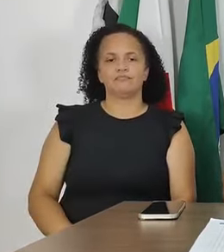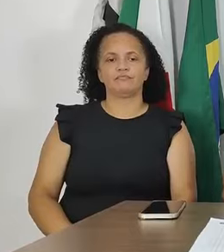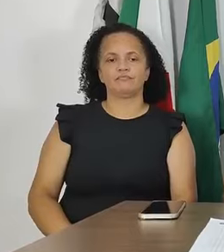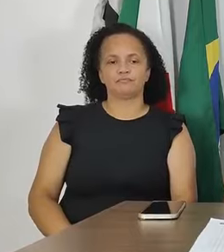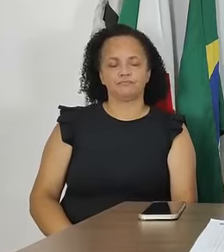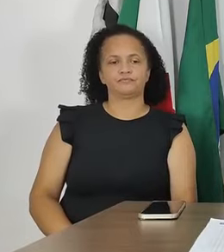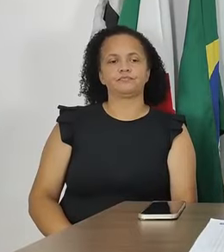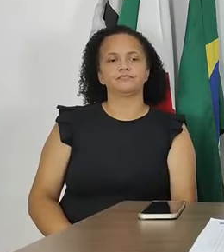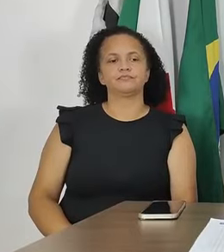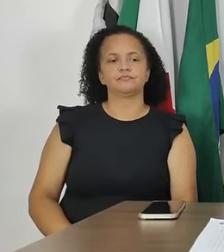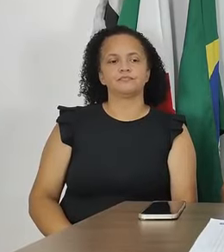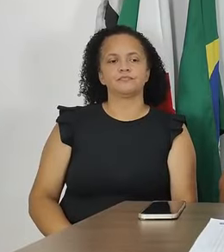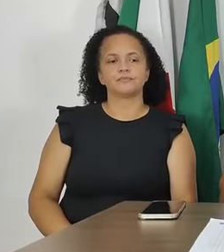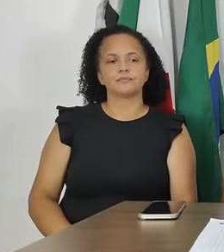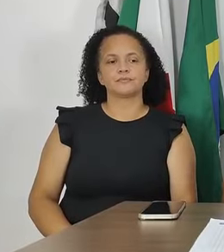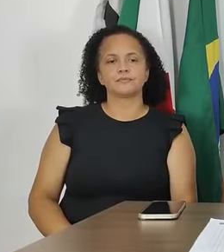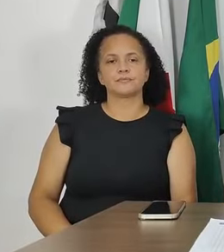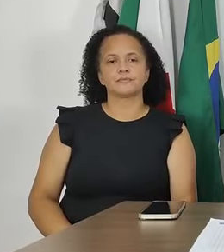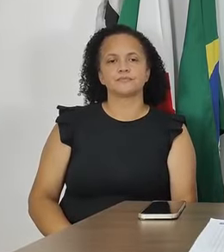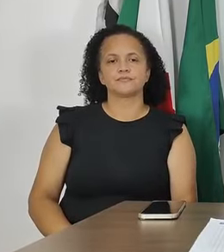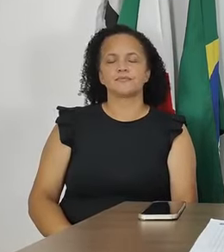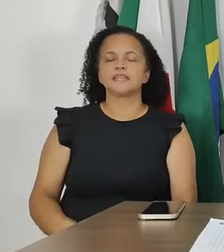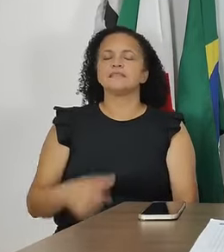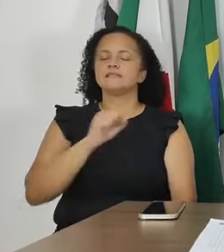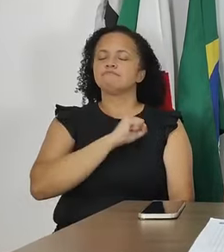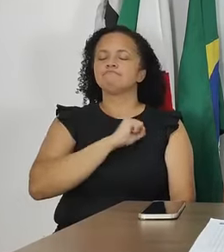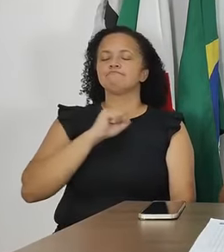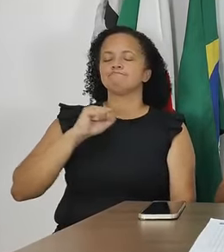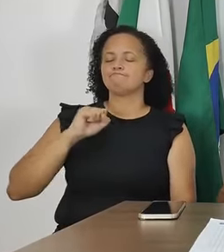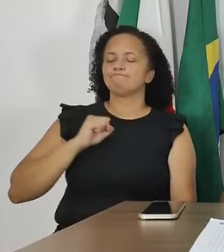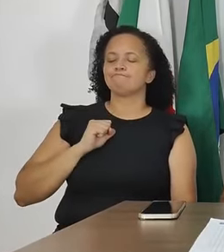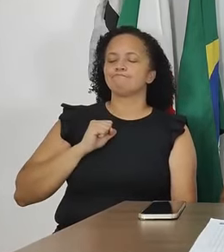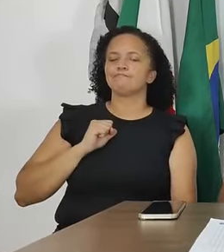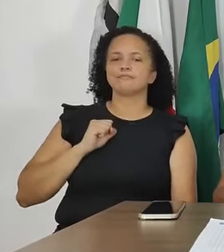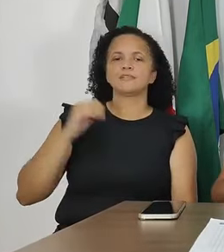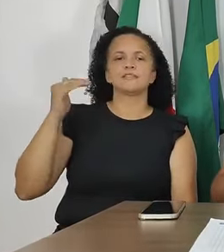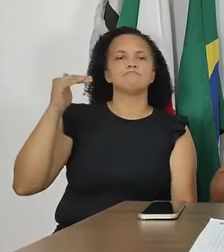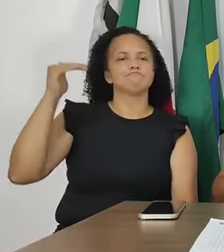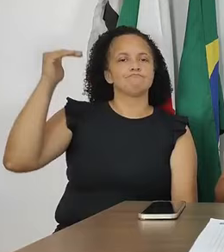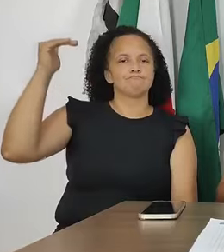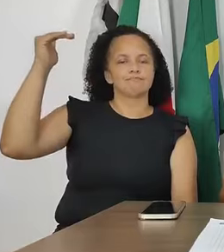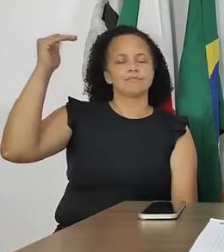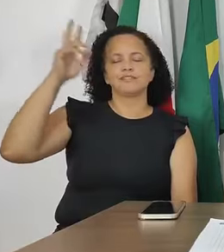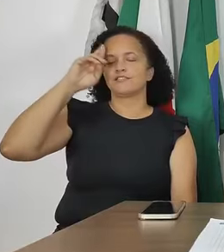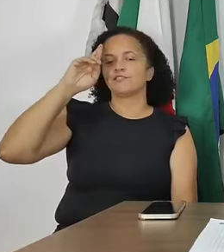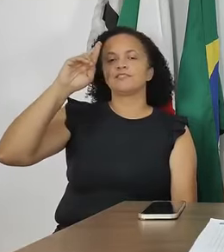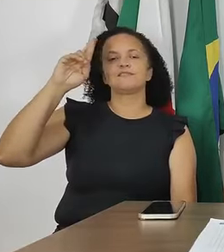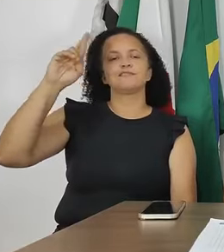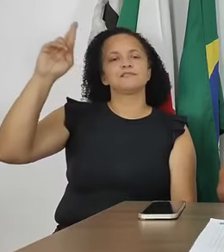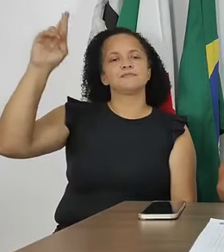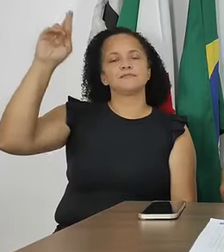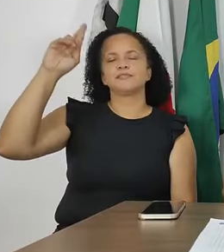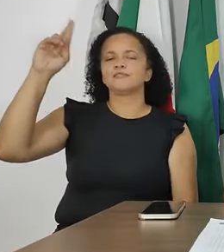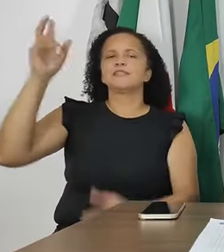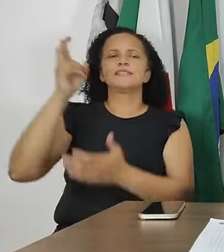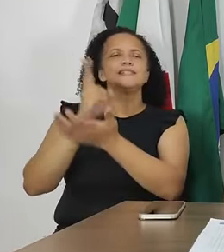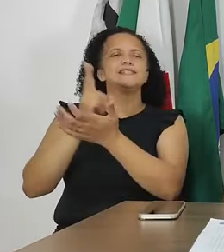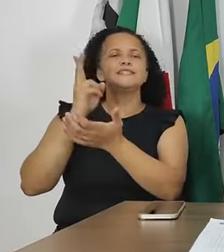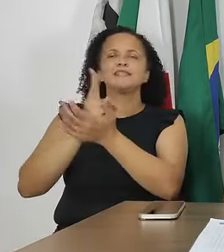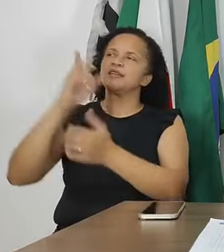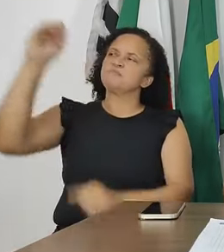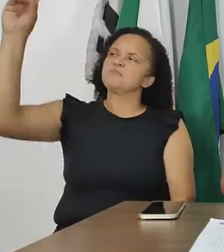de 1 Samuel. E crescia Samuel, e o Senhor era com ele, e